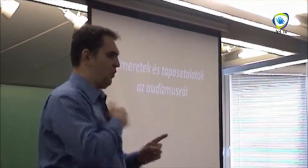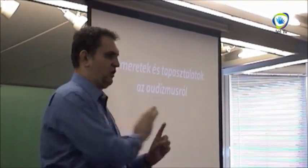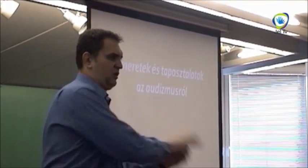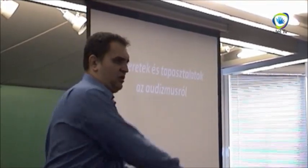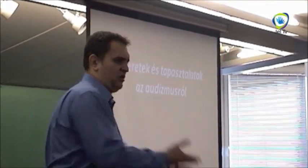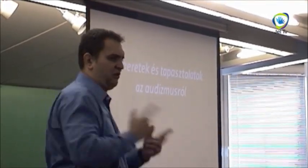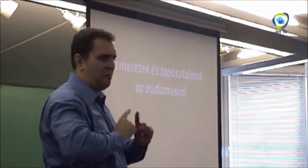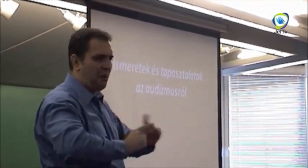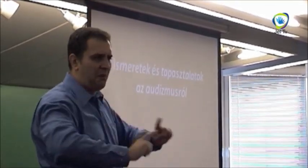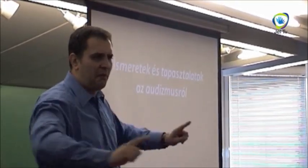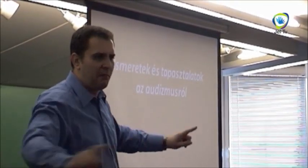Szexizmus.